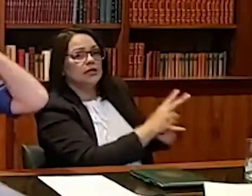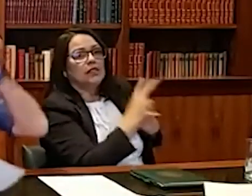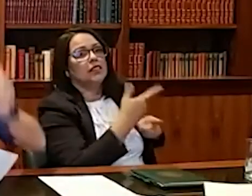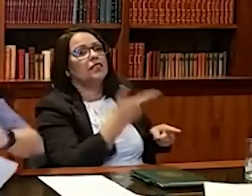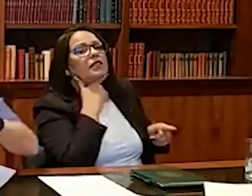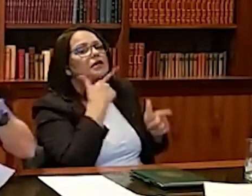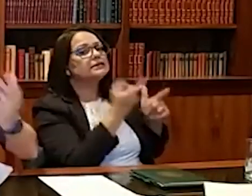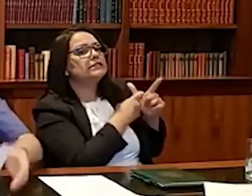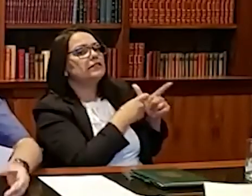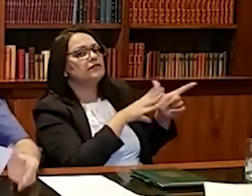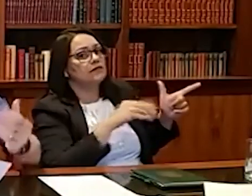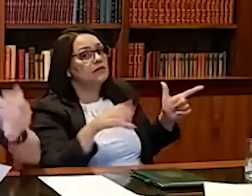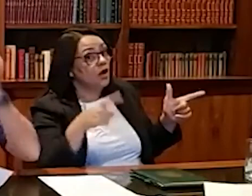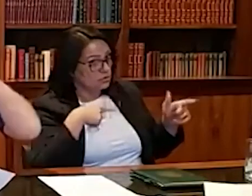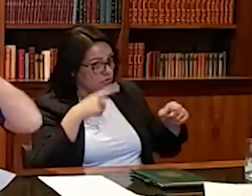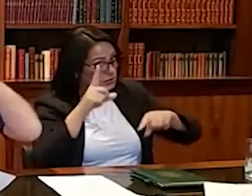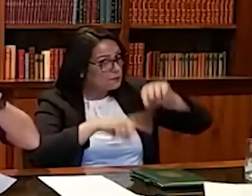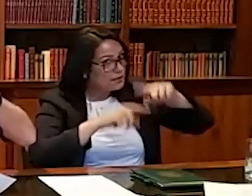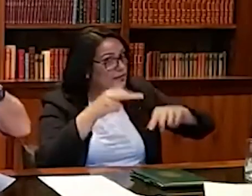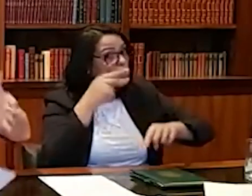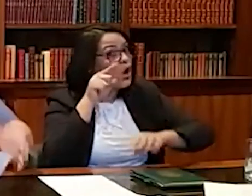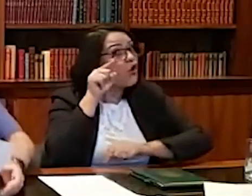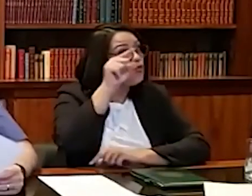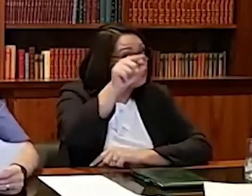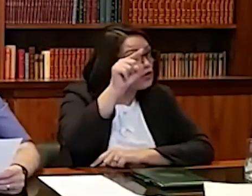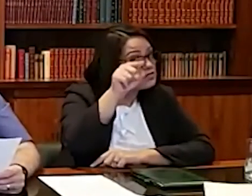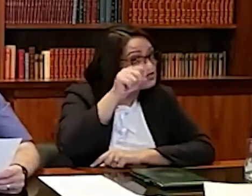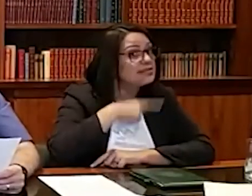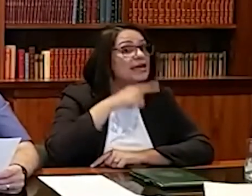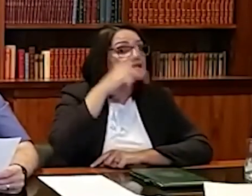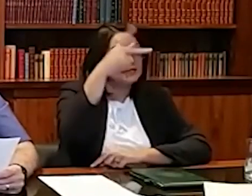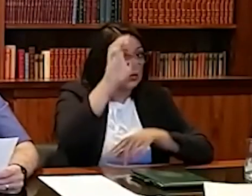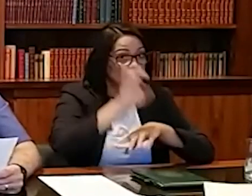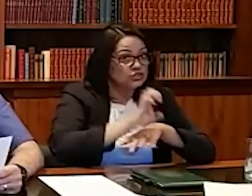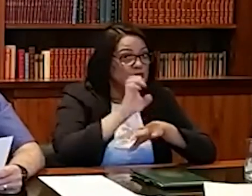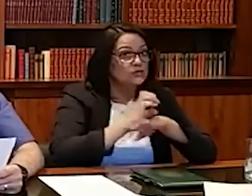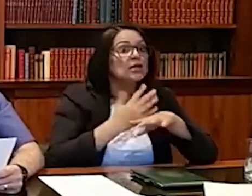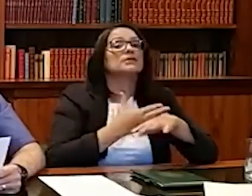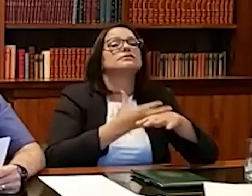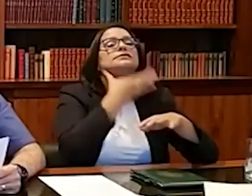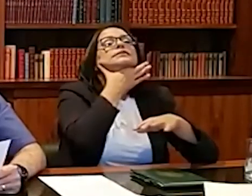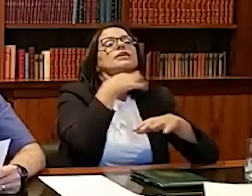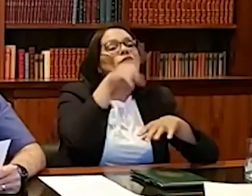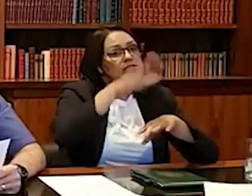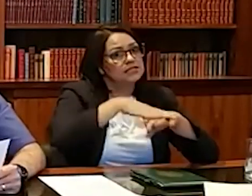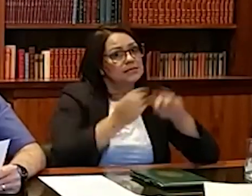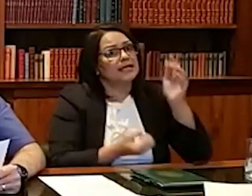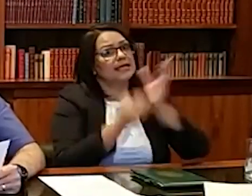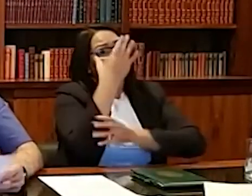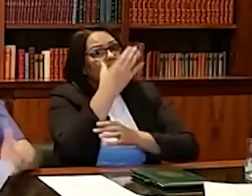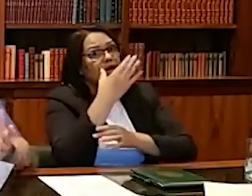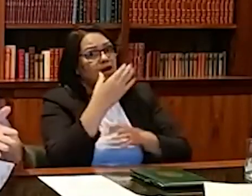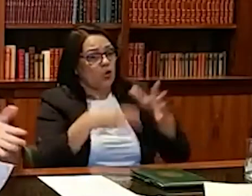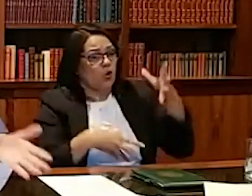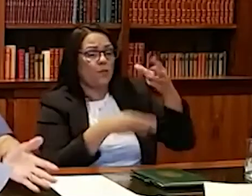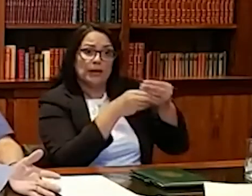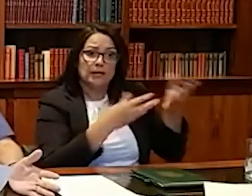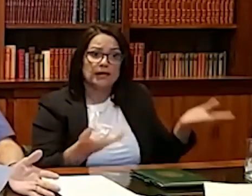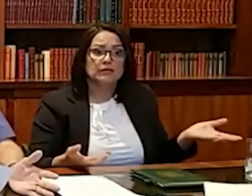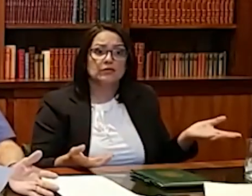que teu estado eu tô está tão superavitário você poderia criar o complemento auxílio emergencial